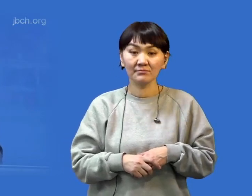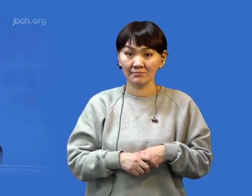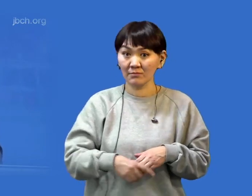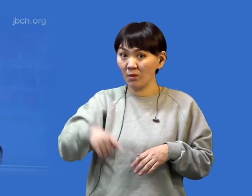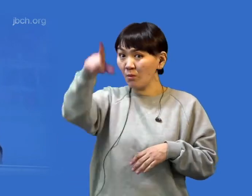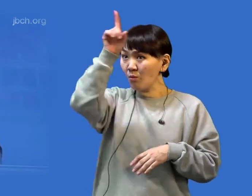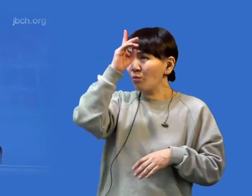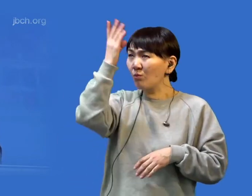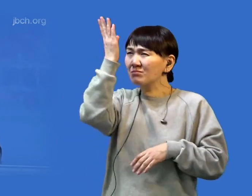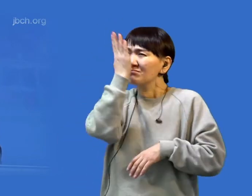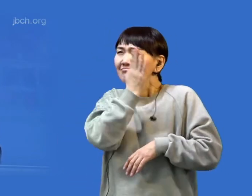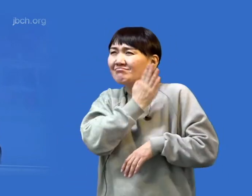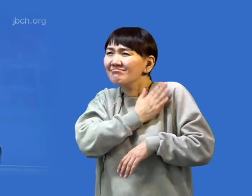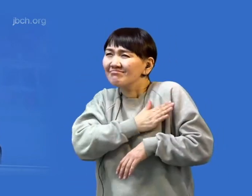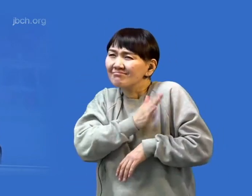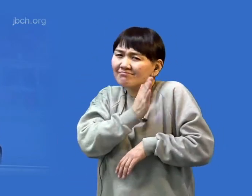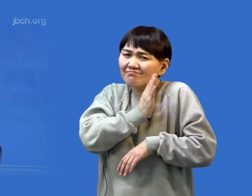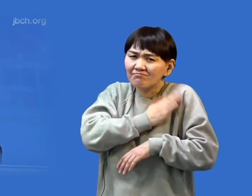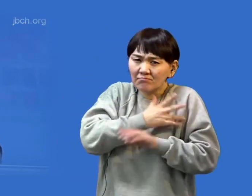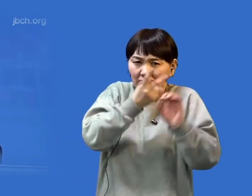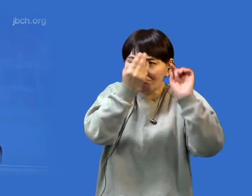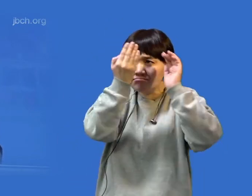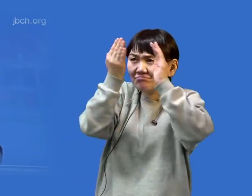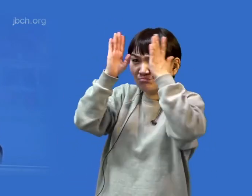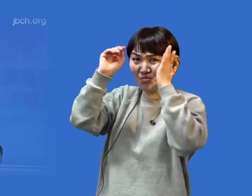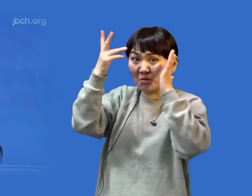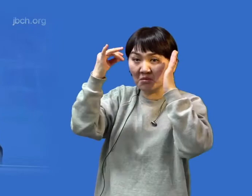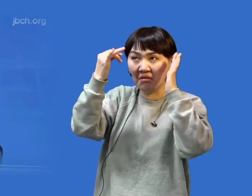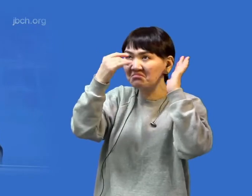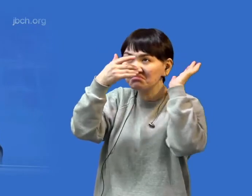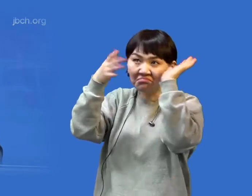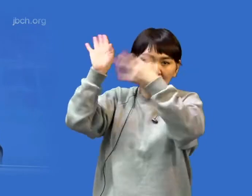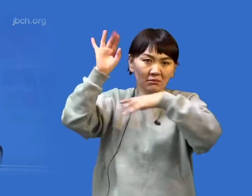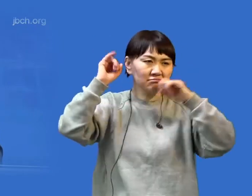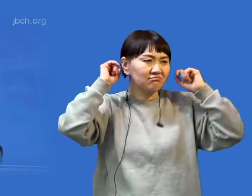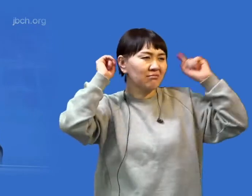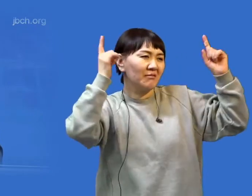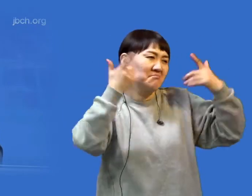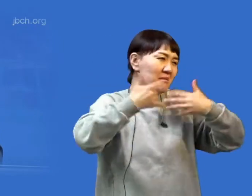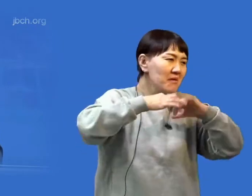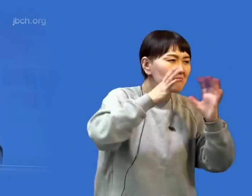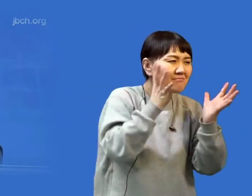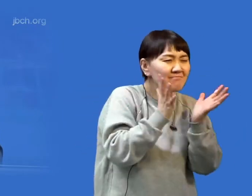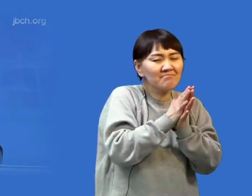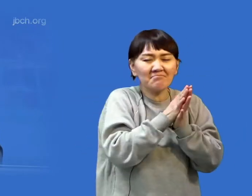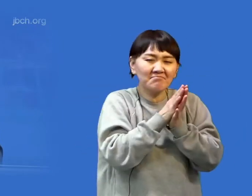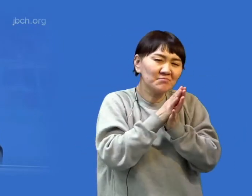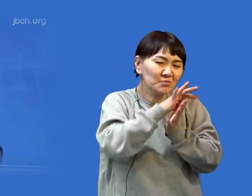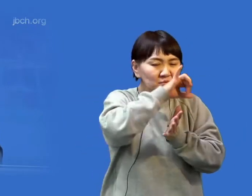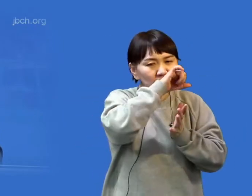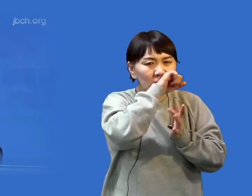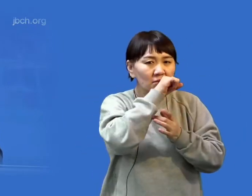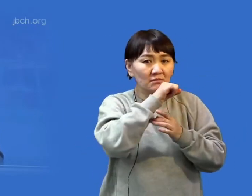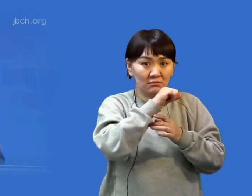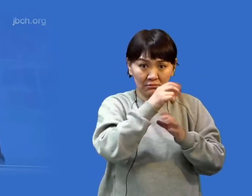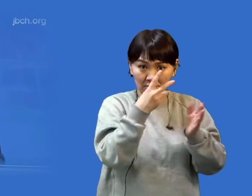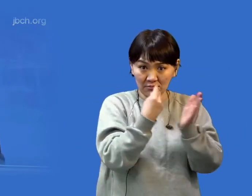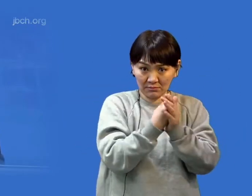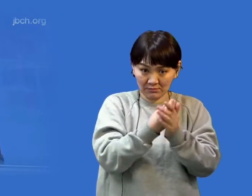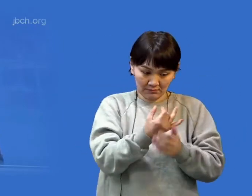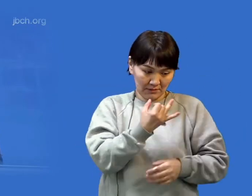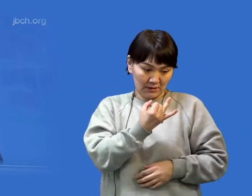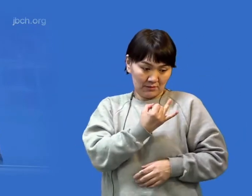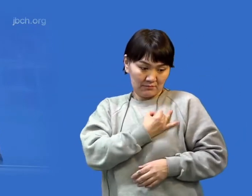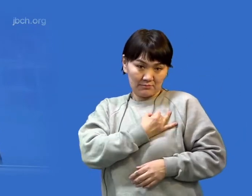Бурханыг хайрлагч байхаас илүү зугаа цэнгэлийг хайрлах болно. Итгэл сүсэг дүртэйч хүчийг нь үгүйсгдэг. Итгэл